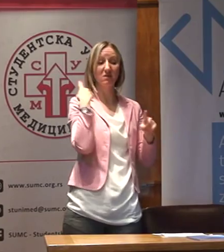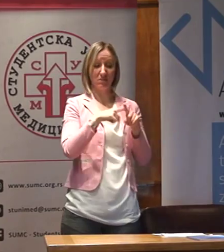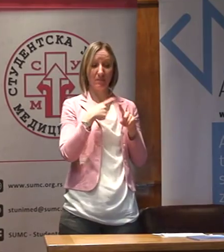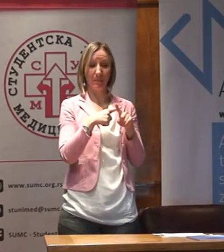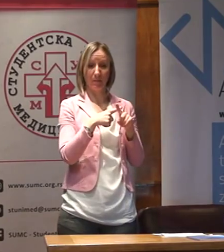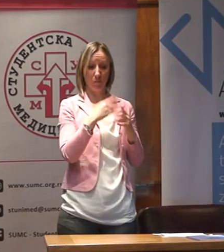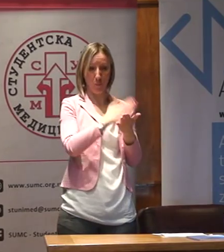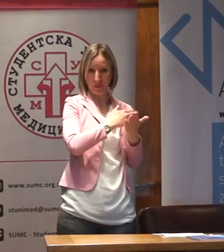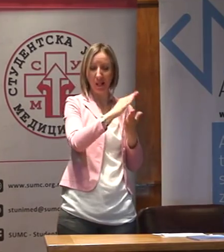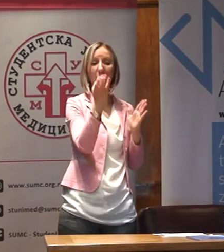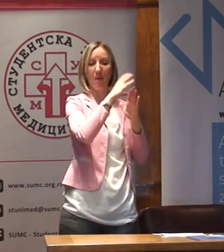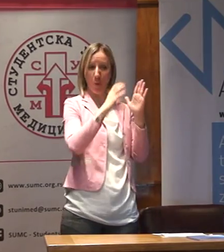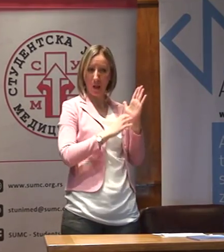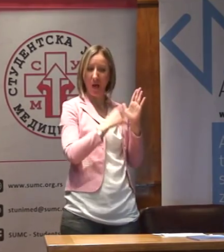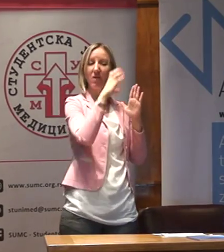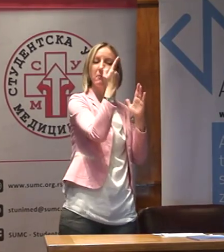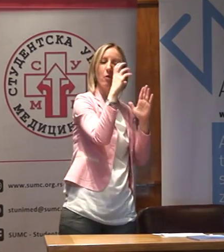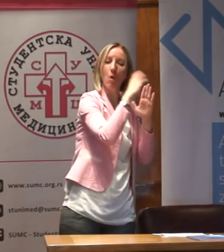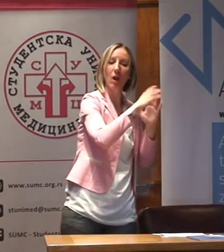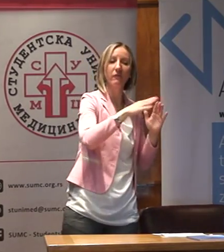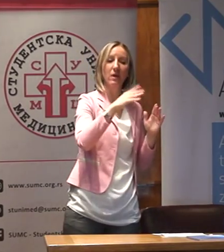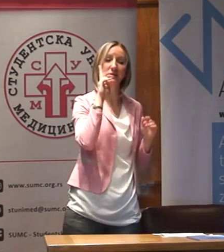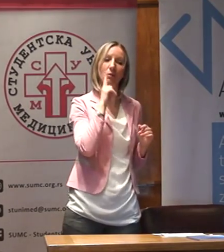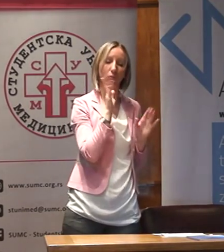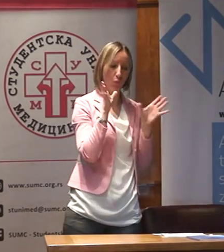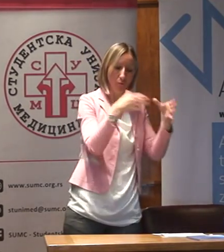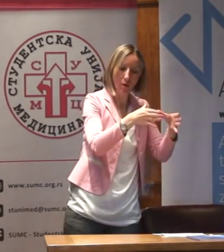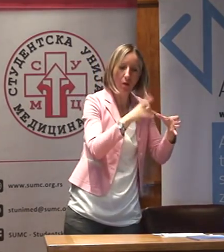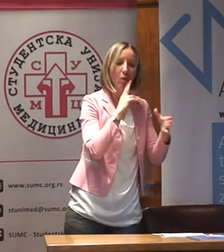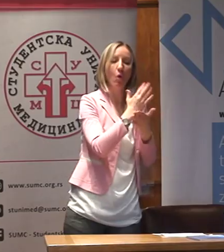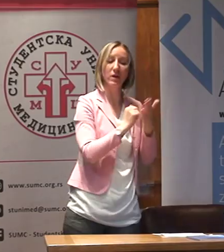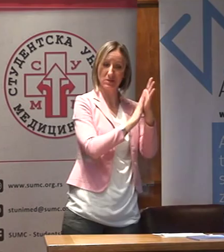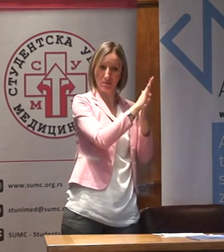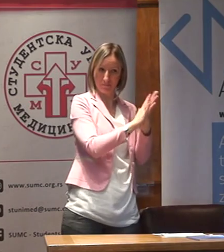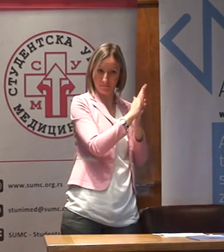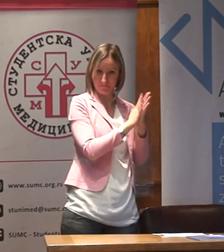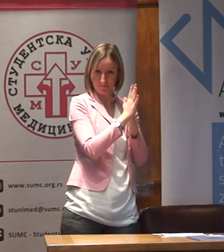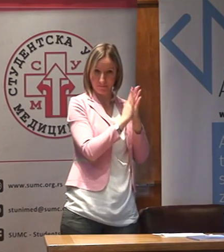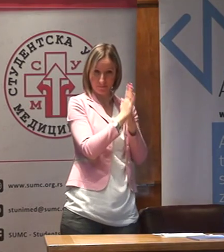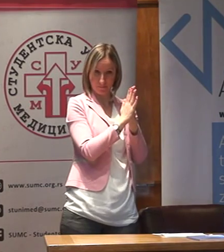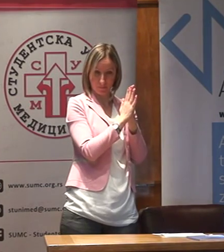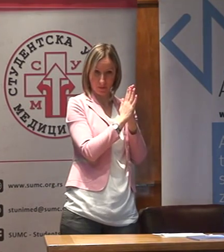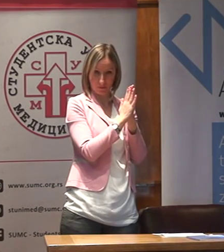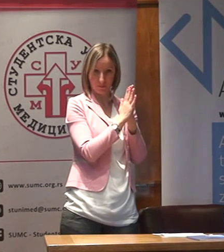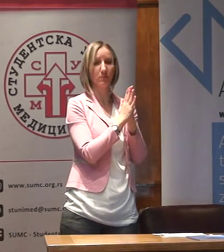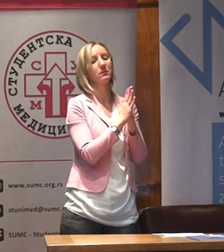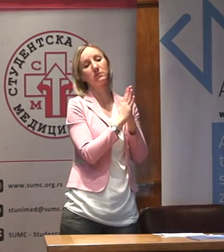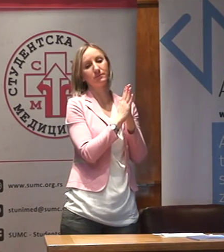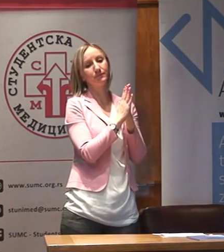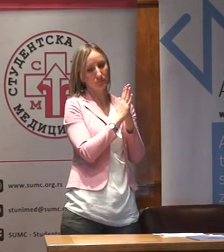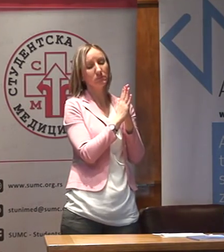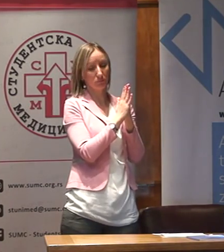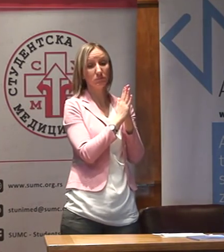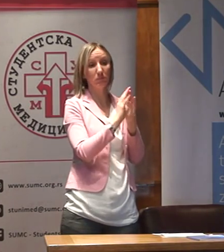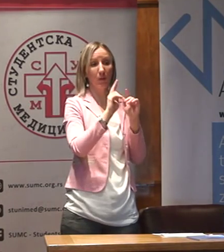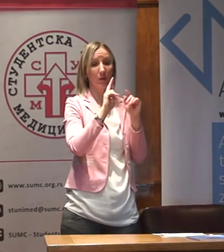Knjigu smo podelili na poglavlja i prvo poglavlje se bavi zapravo gluvim osobama